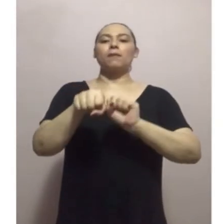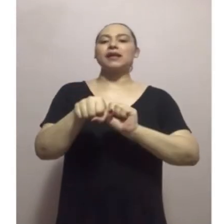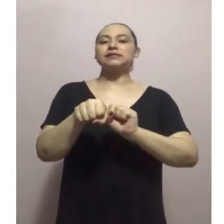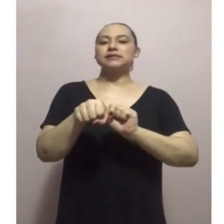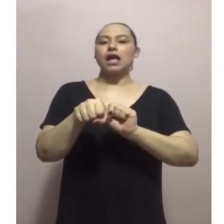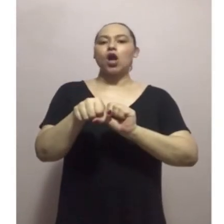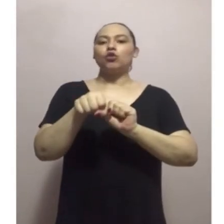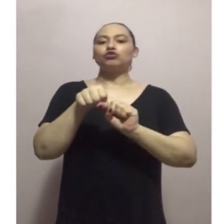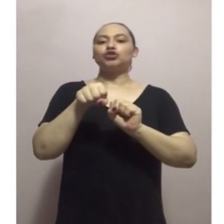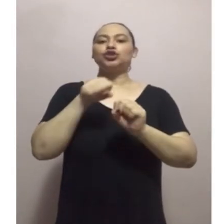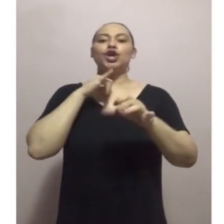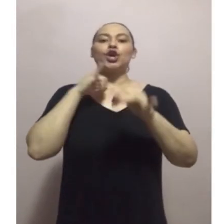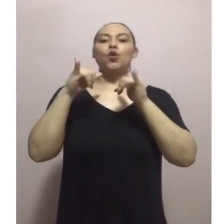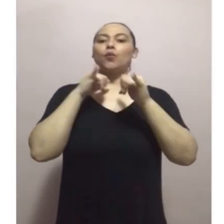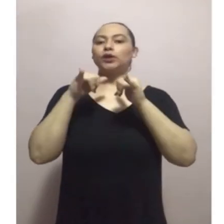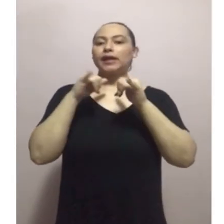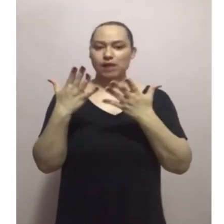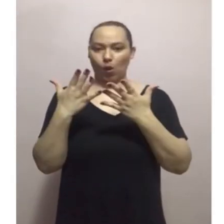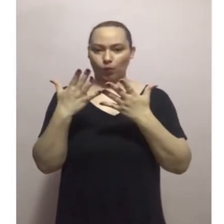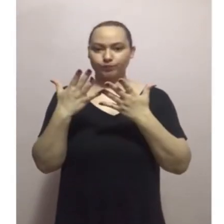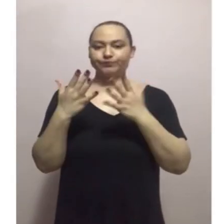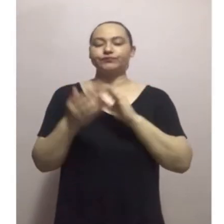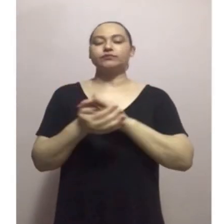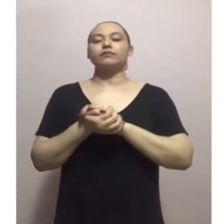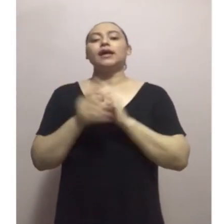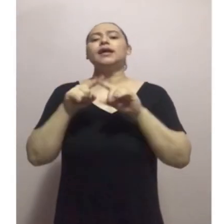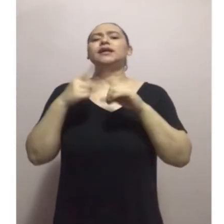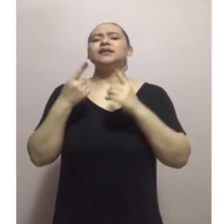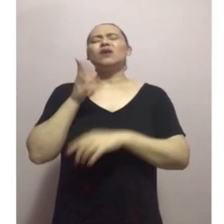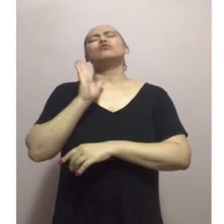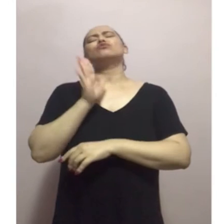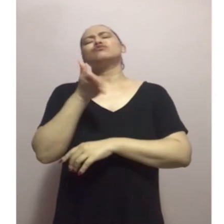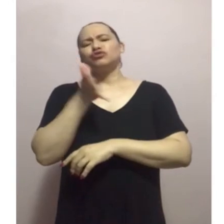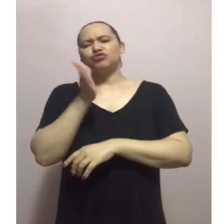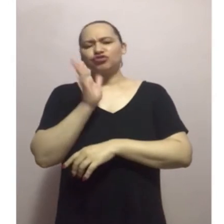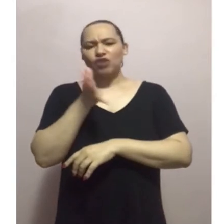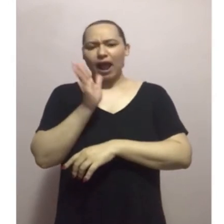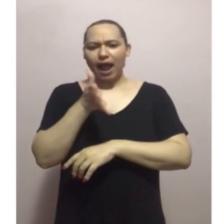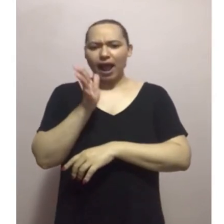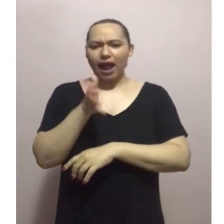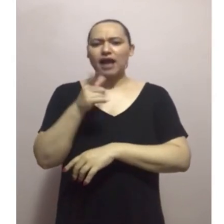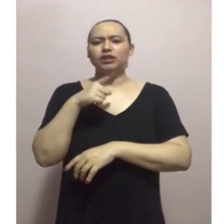de comunicação, então, para mim, assim, já vinha